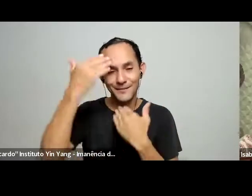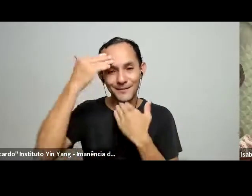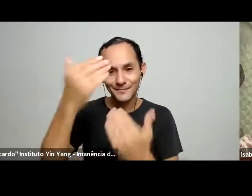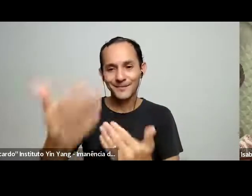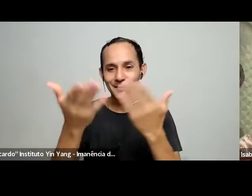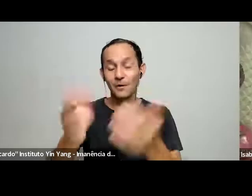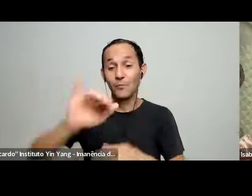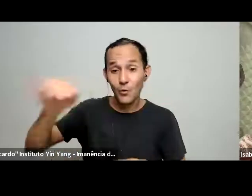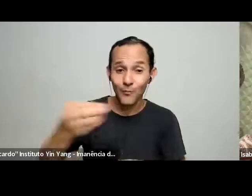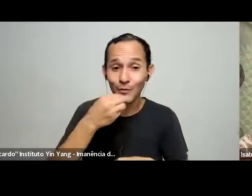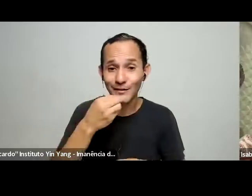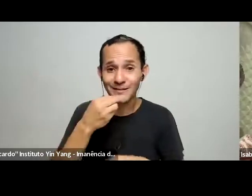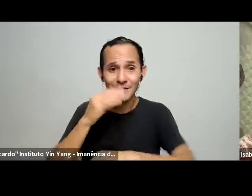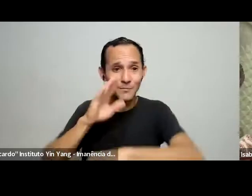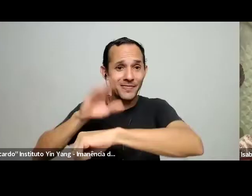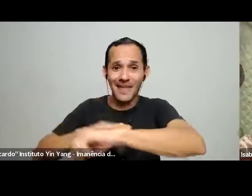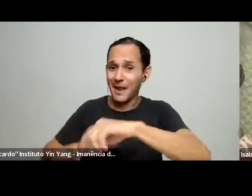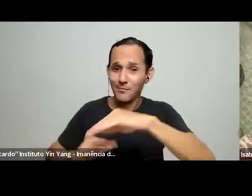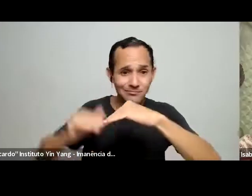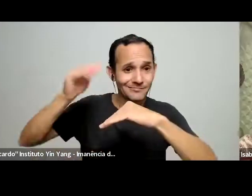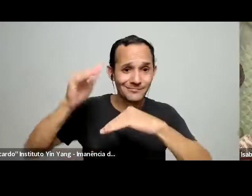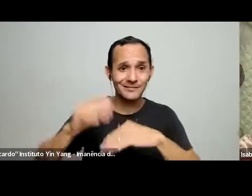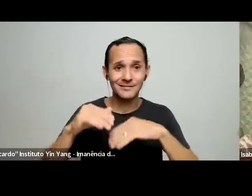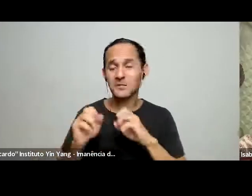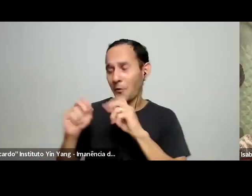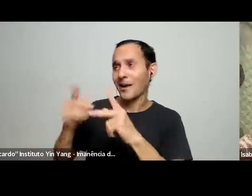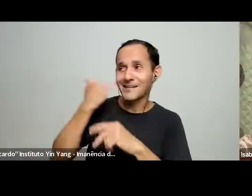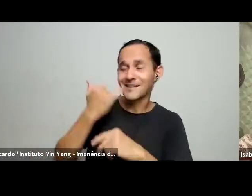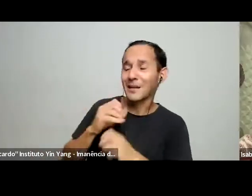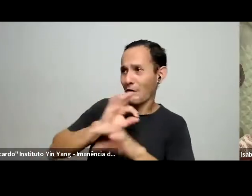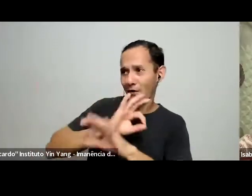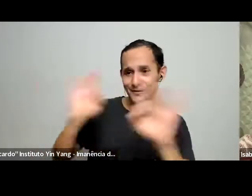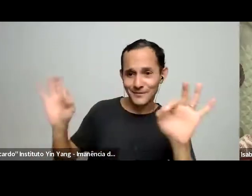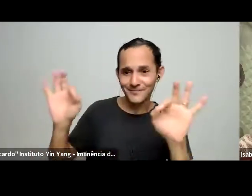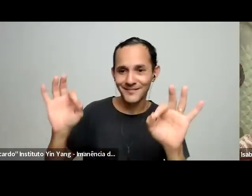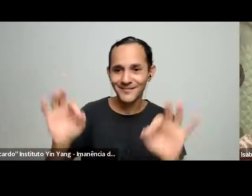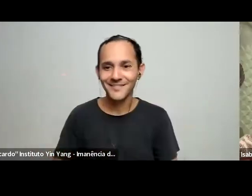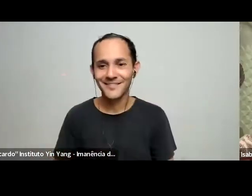pela oportunidade. Não sei se eu passei do meu tempo. Tá tudo certo. Foi ótimo.